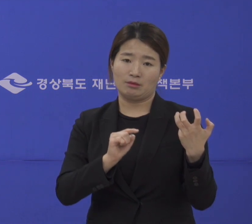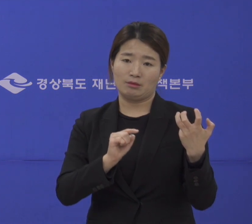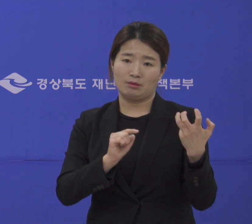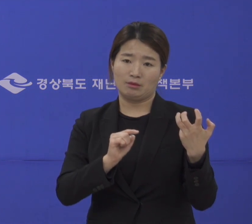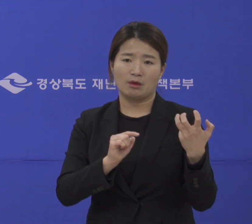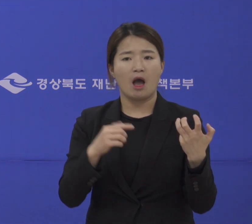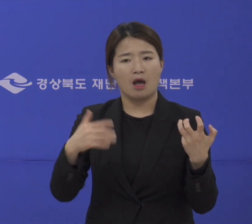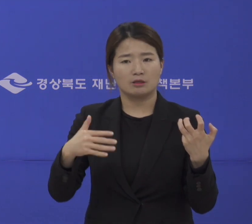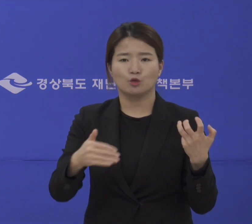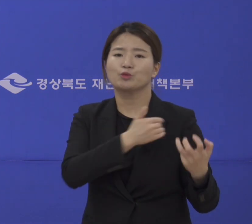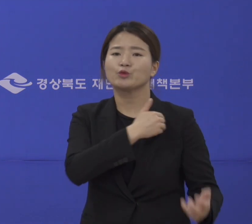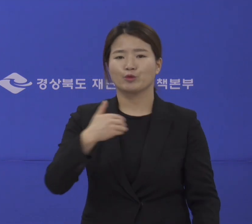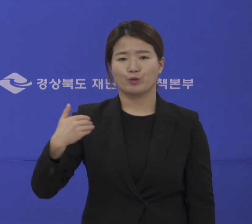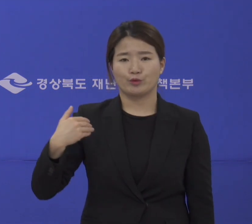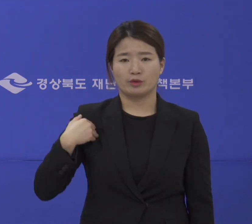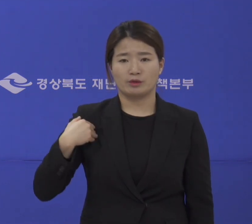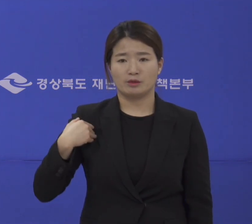8%는,